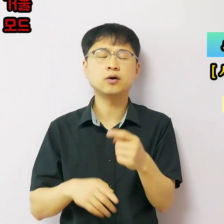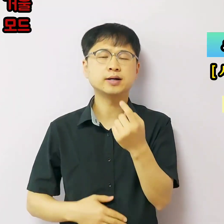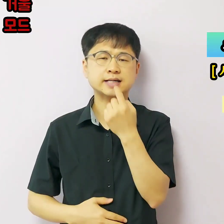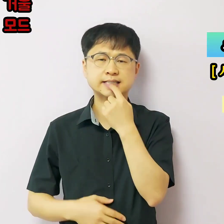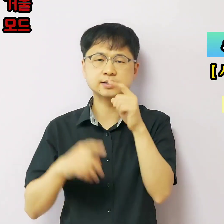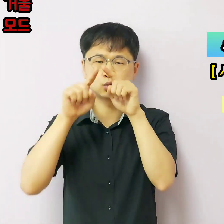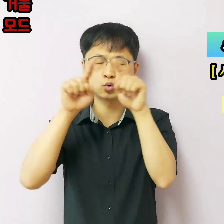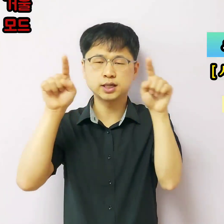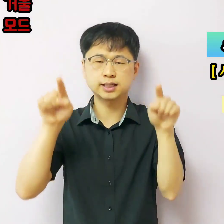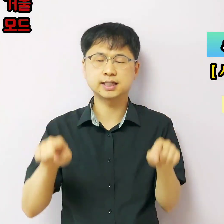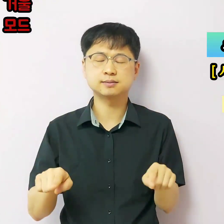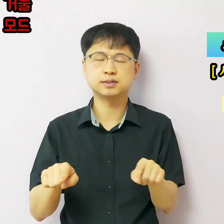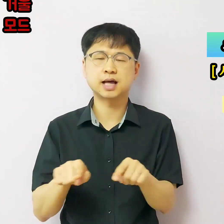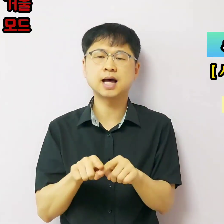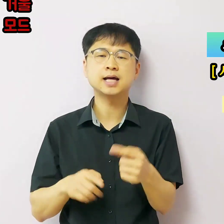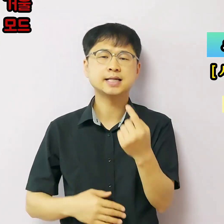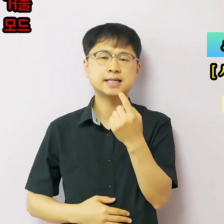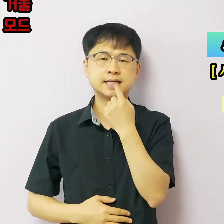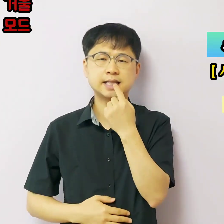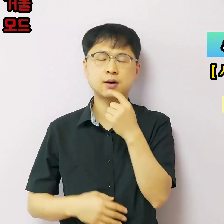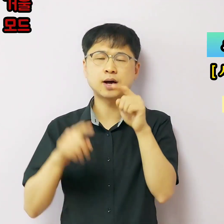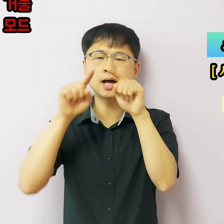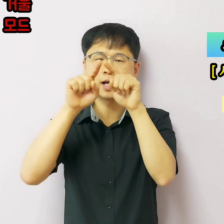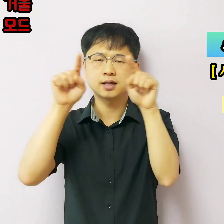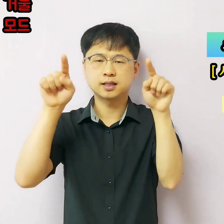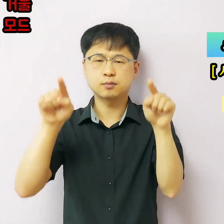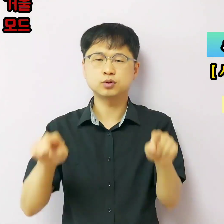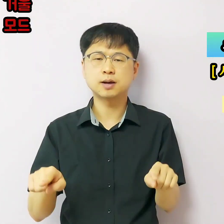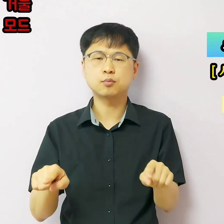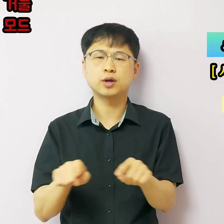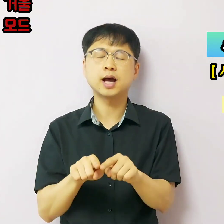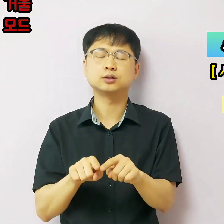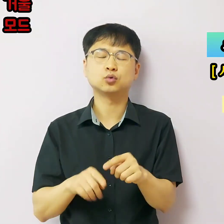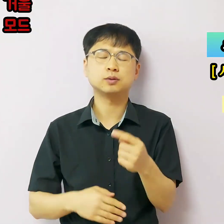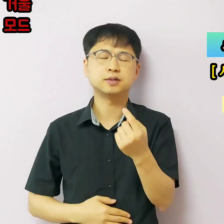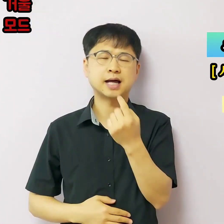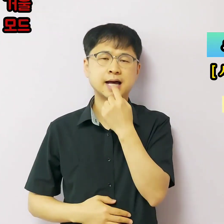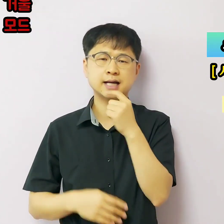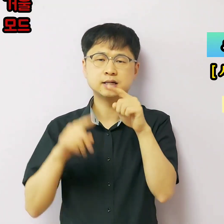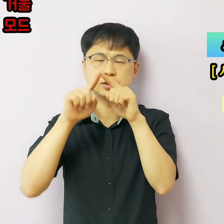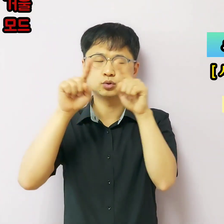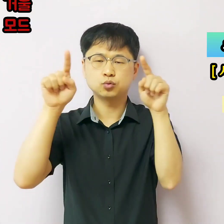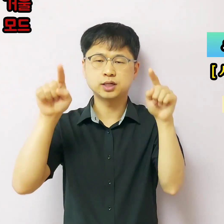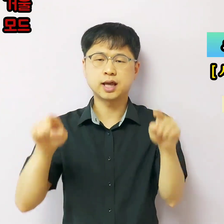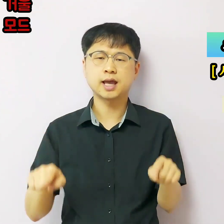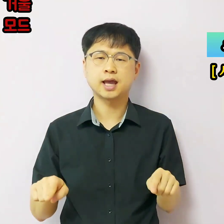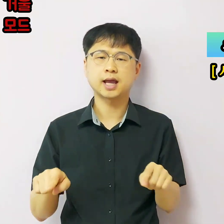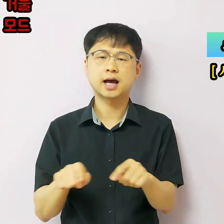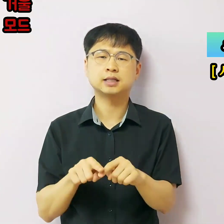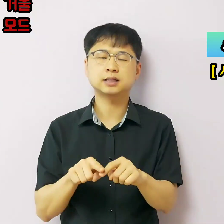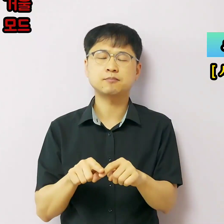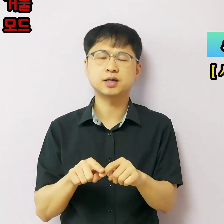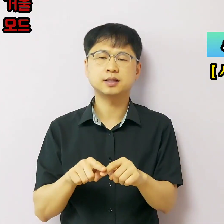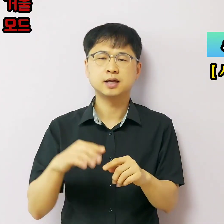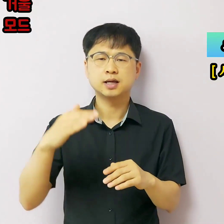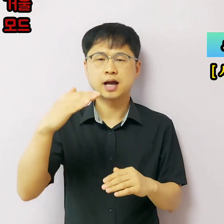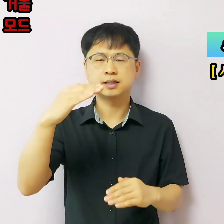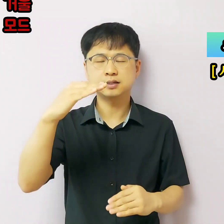종이죠. 그래서 종이가 되겠습니다. 희다와 네모난 모양 종입니다. 종이에 가득 담긴,